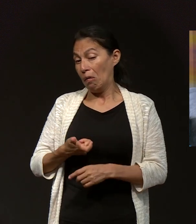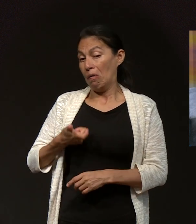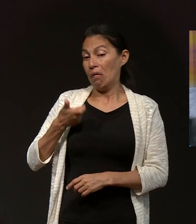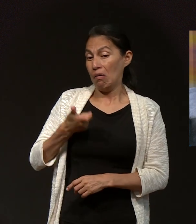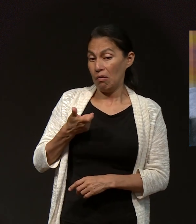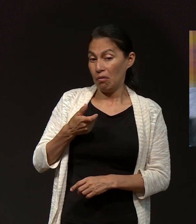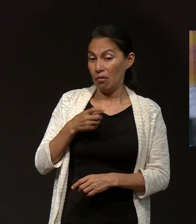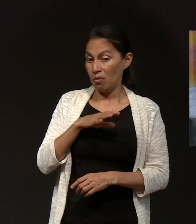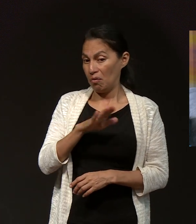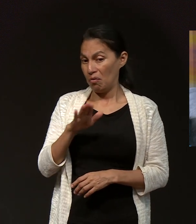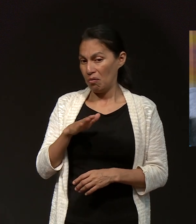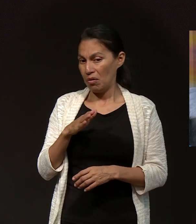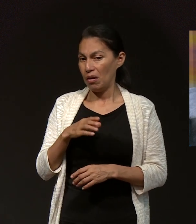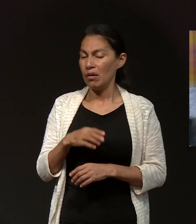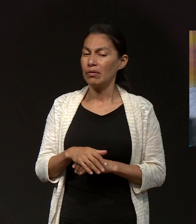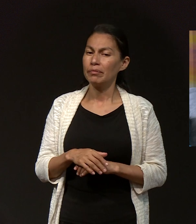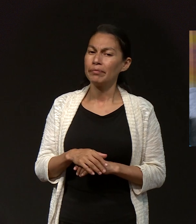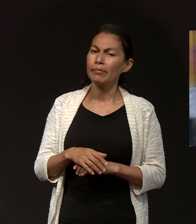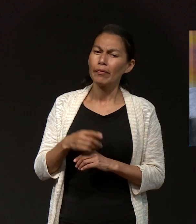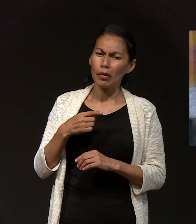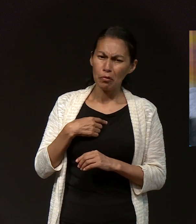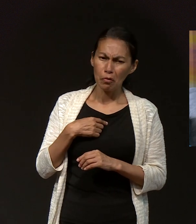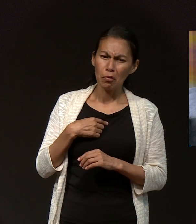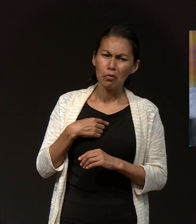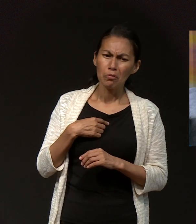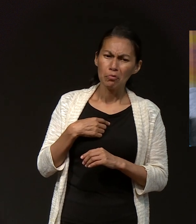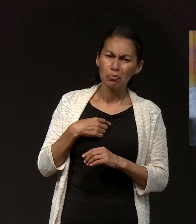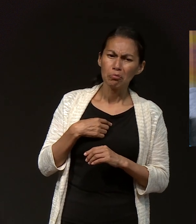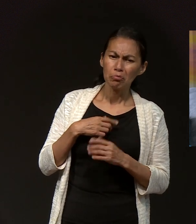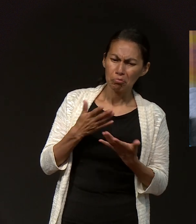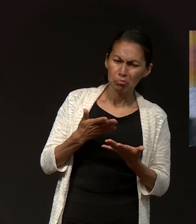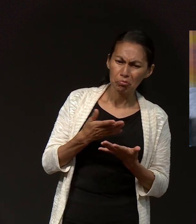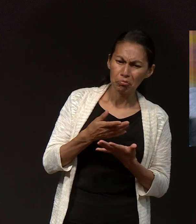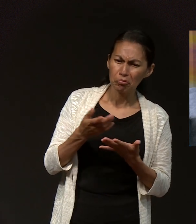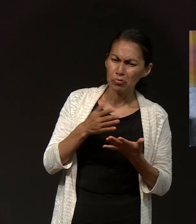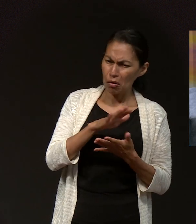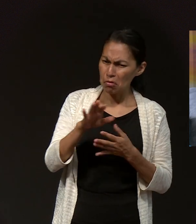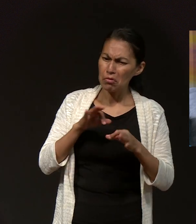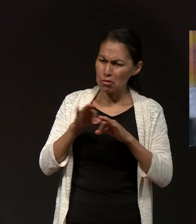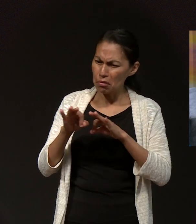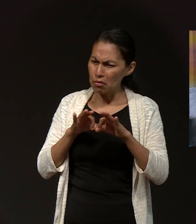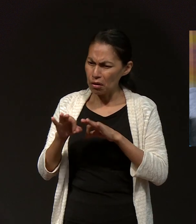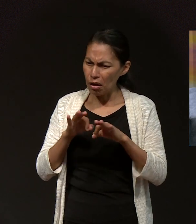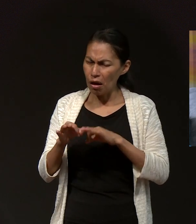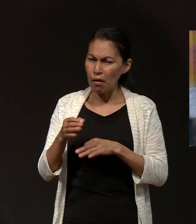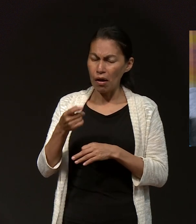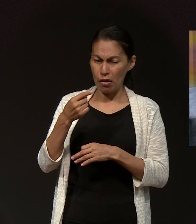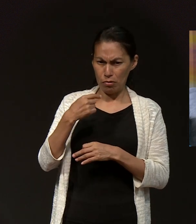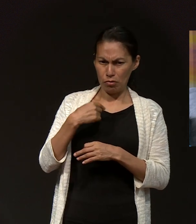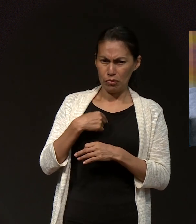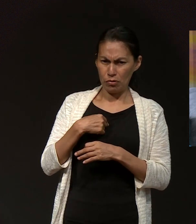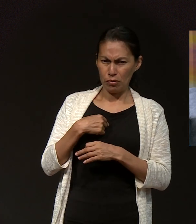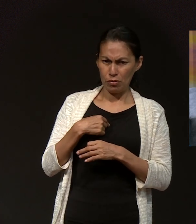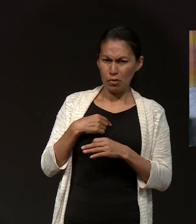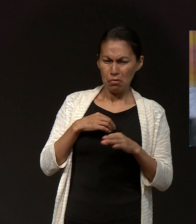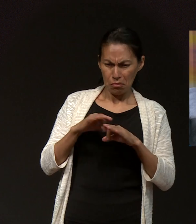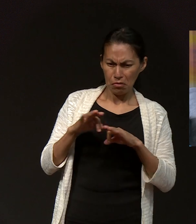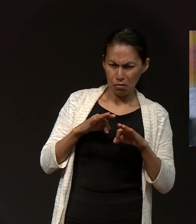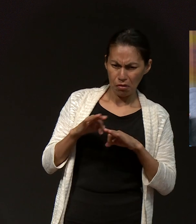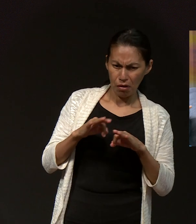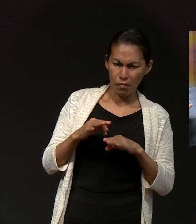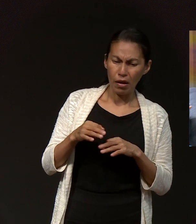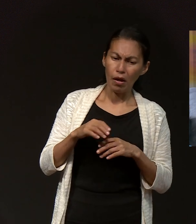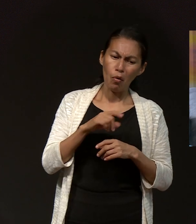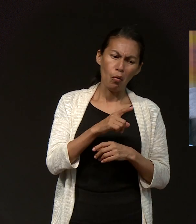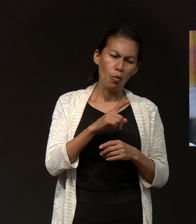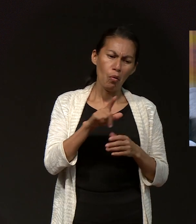todo. Y entonces ahí yo era... Llegué a ser socio de la firma en la que empecé a trabajar y además logré establecer mi propio despacho. Entonces,